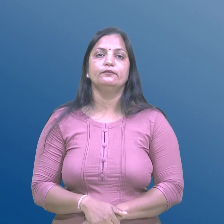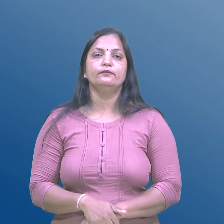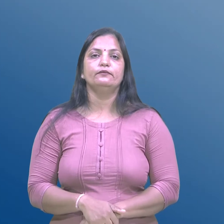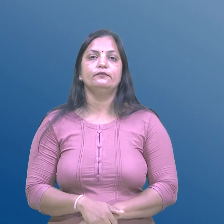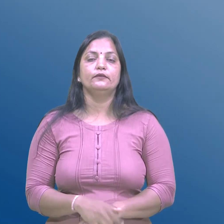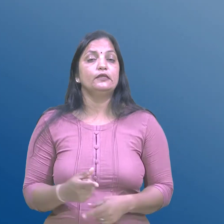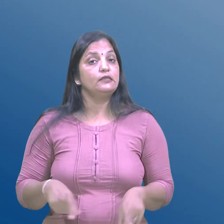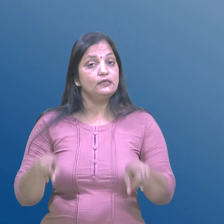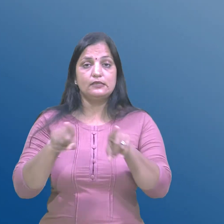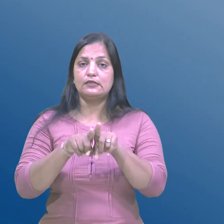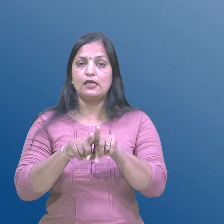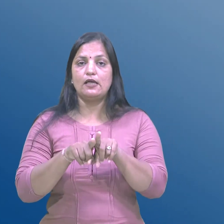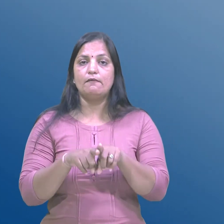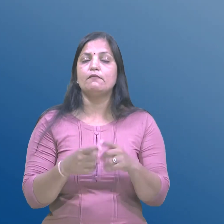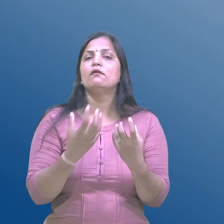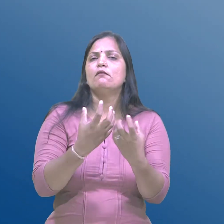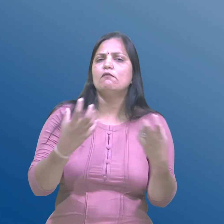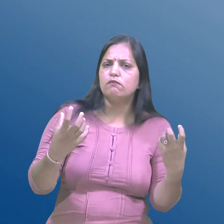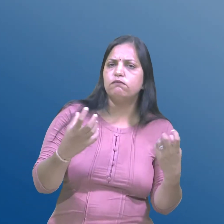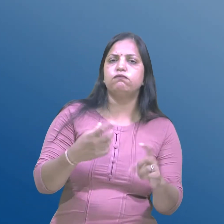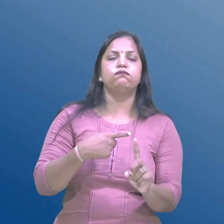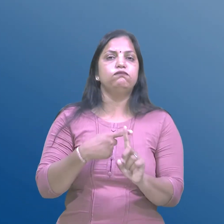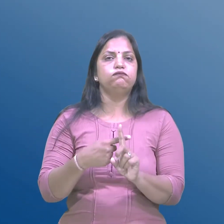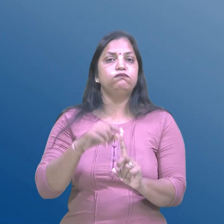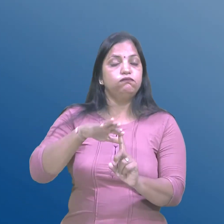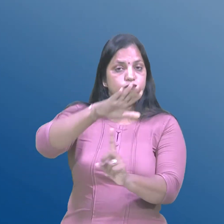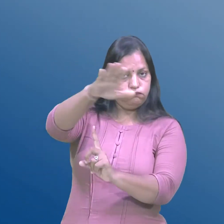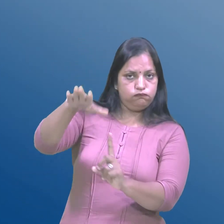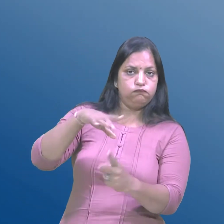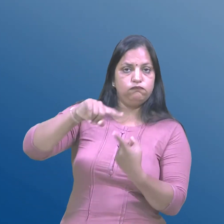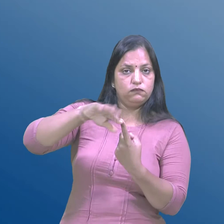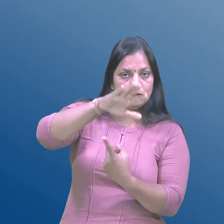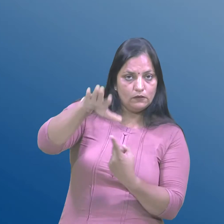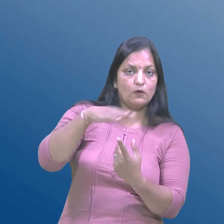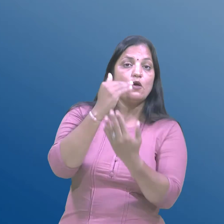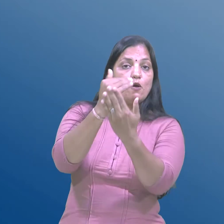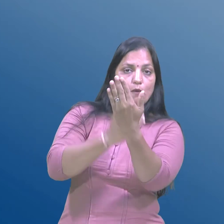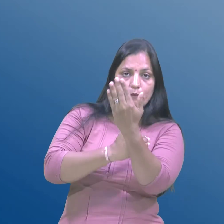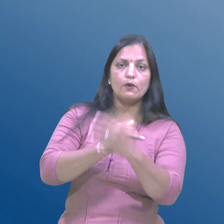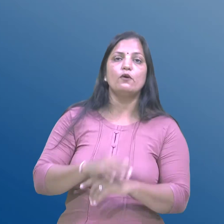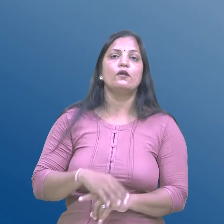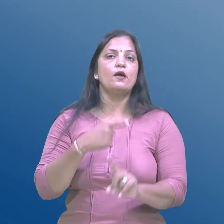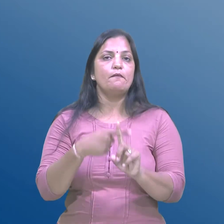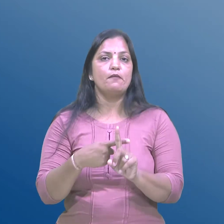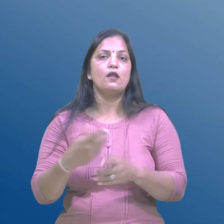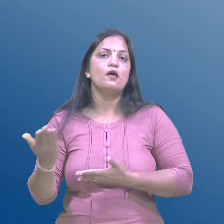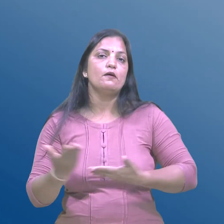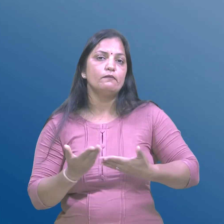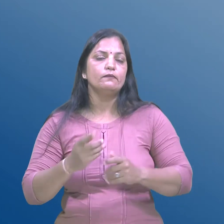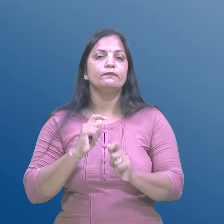તેવા ઉત્પાદનો, પર્યાવરણ, કાર્યક્રમો અને સેવાની ડિઝાઇન.